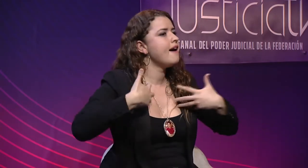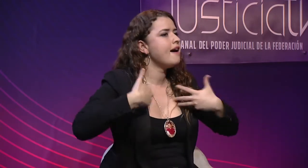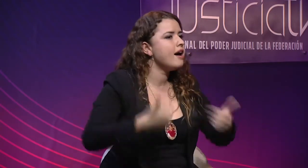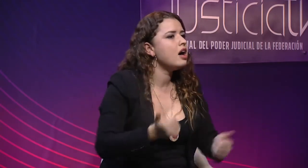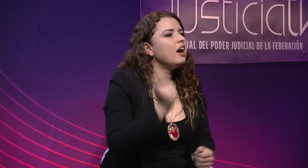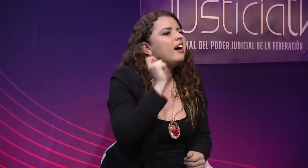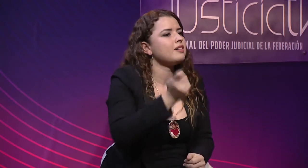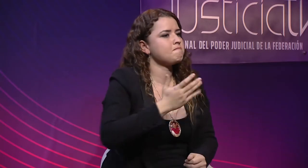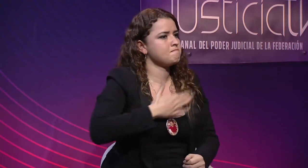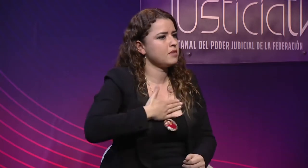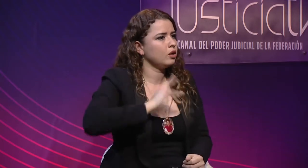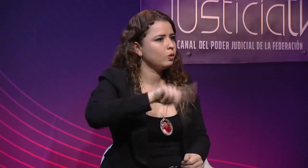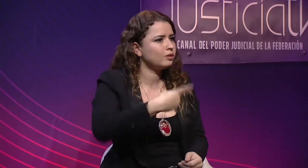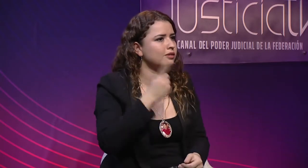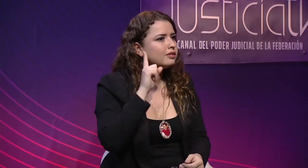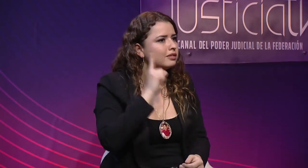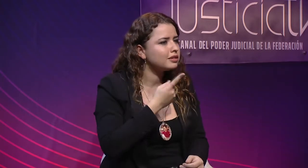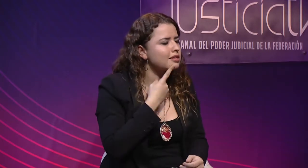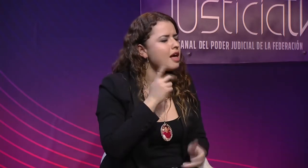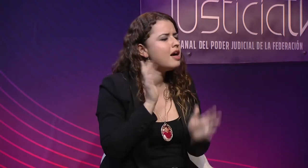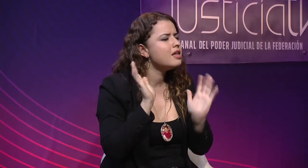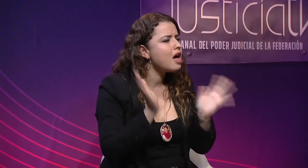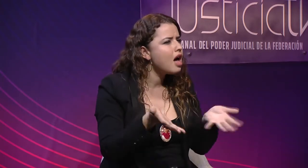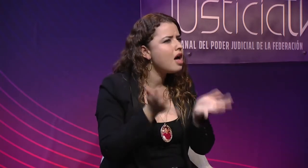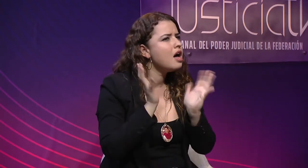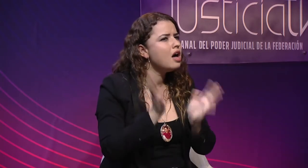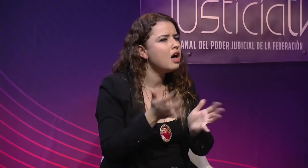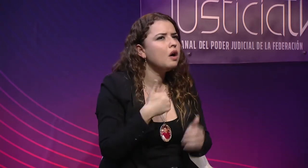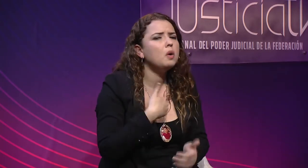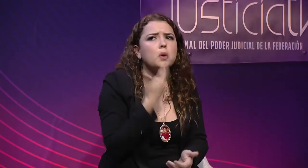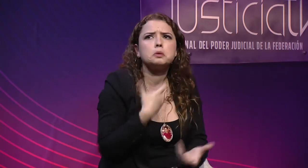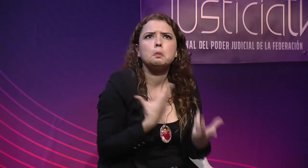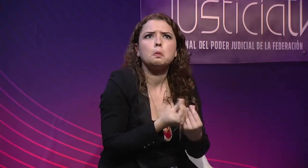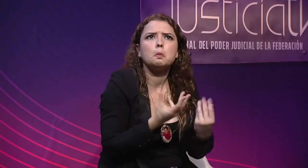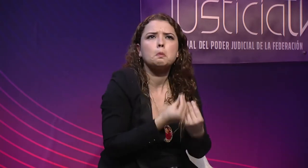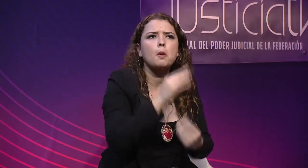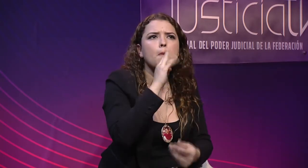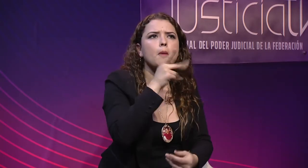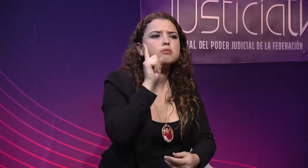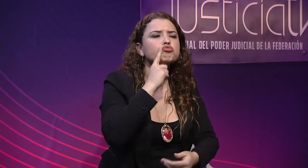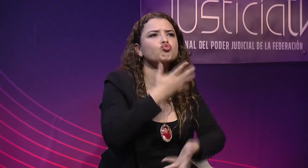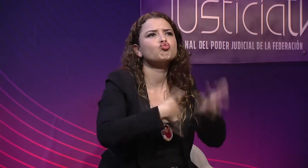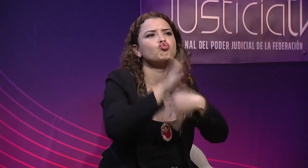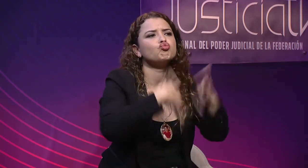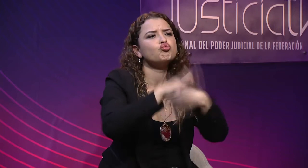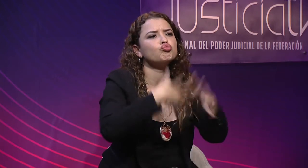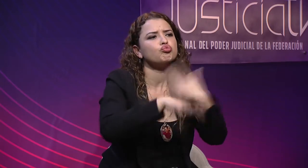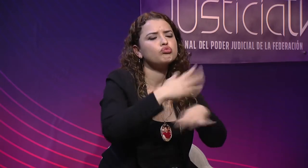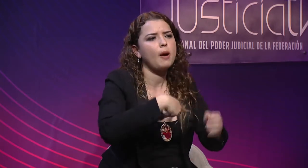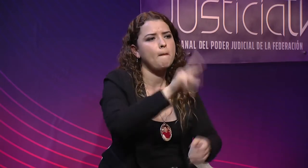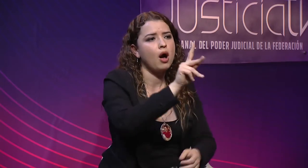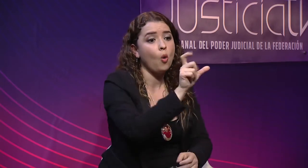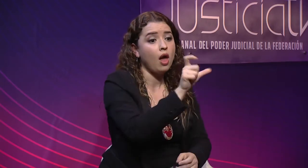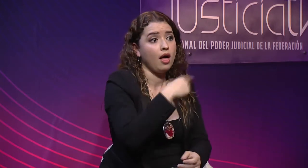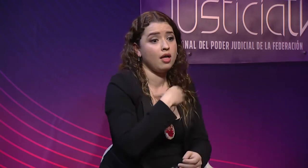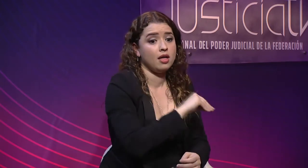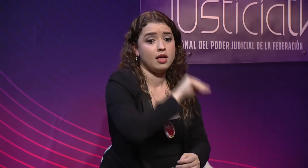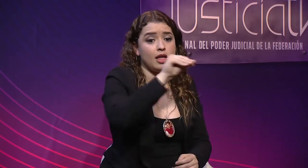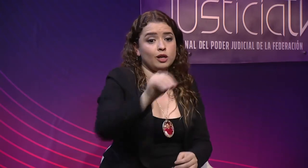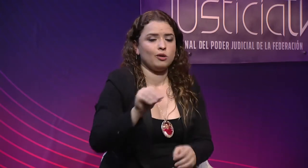Y también fui comprendiendo que ahí me di cuenta realmente cuál era mi mundo, ¿no? Soy sordo y